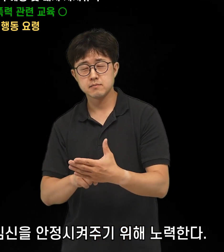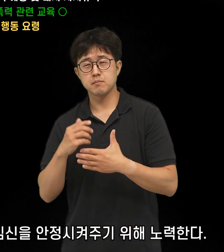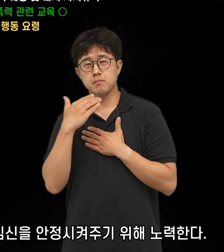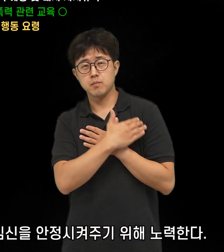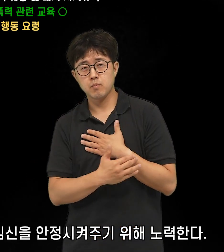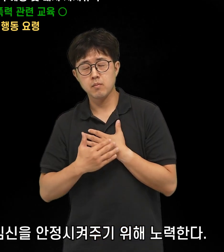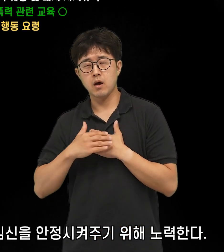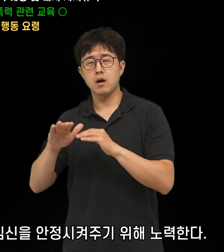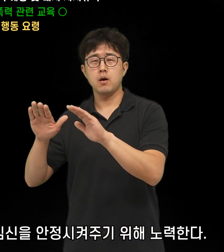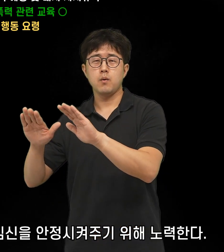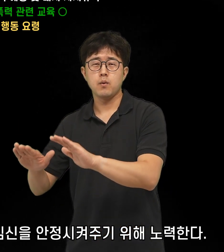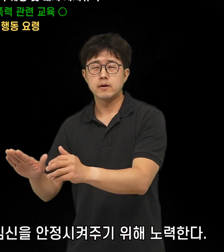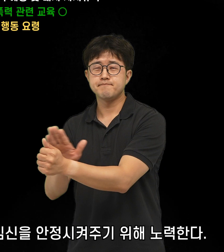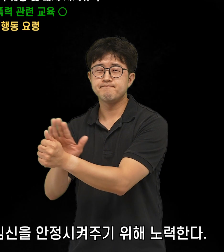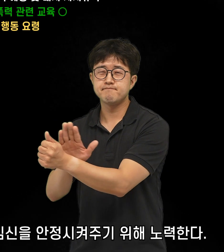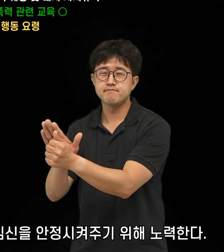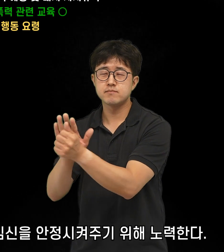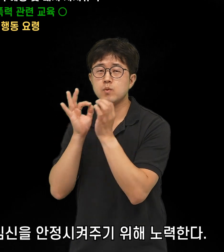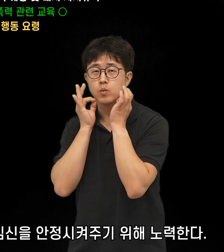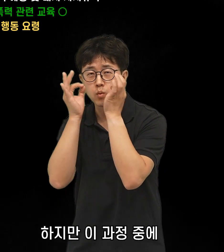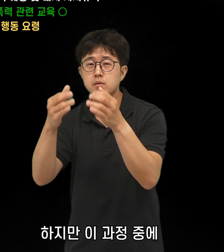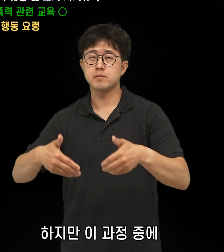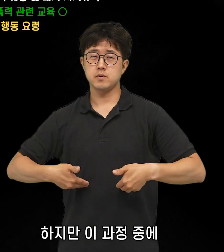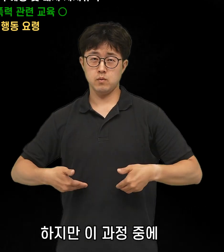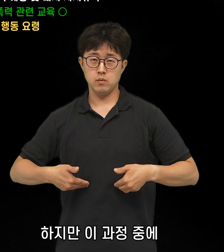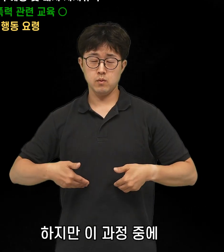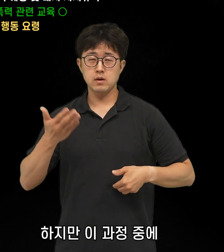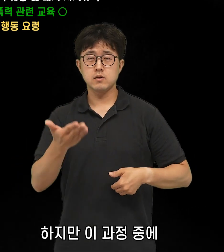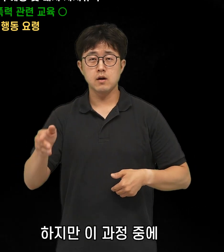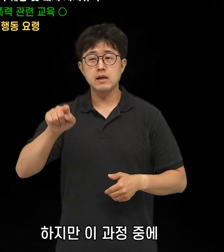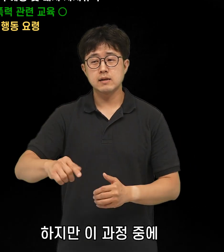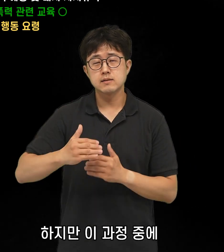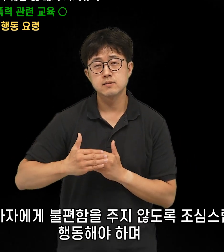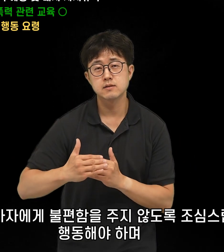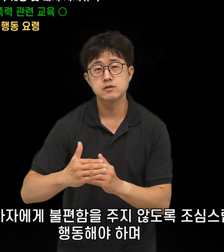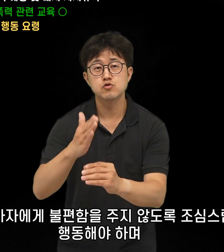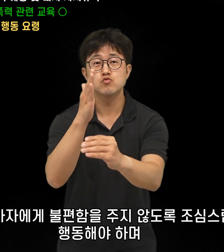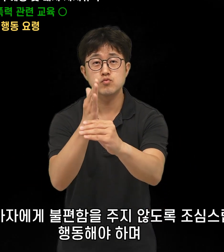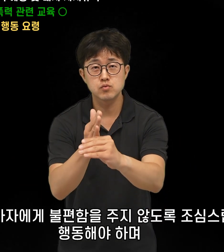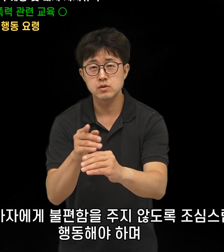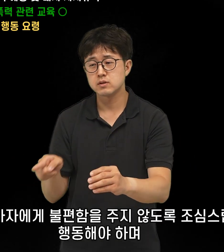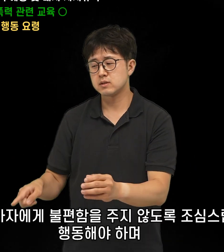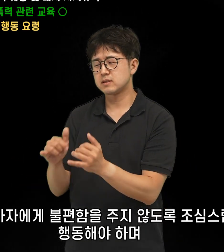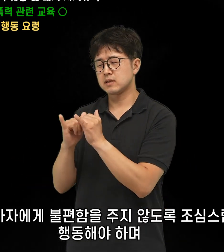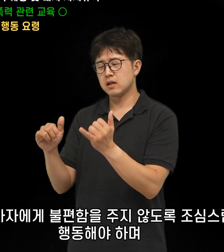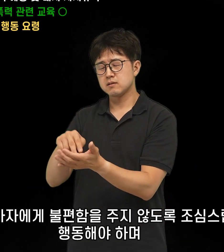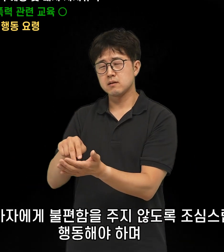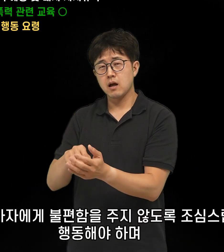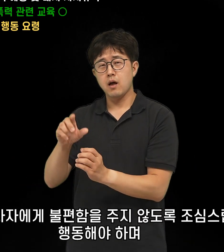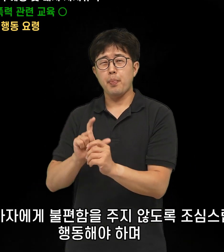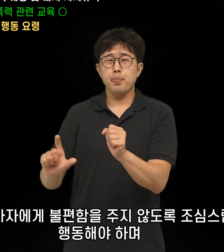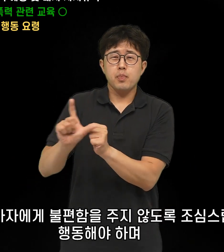위해 노력한다. 하지만 이 과정 중에 피해 당사자에게 불편함을 주지